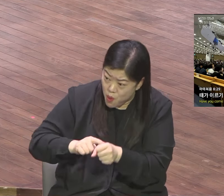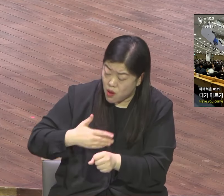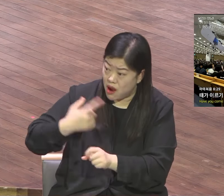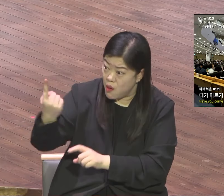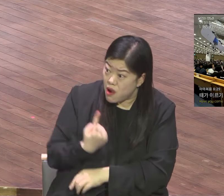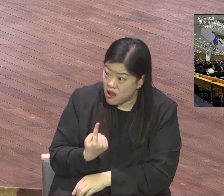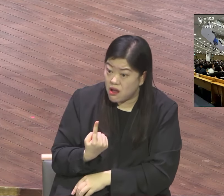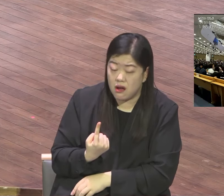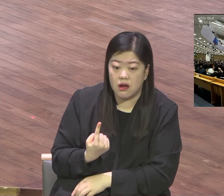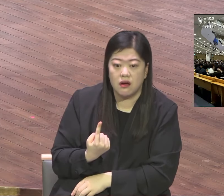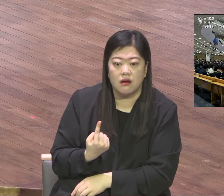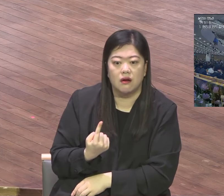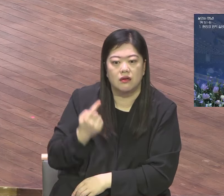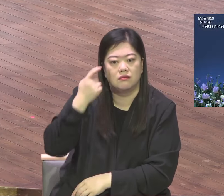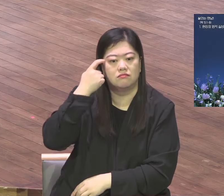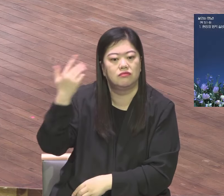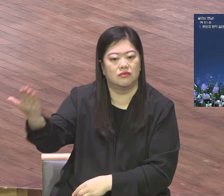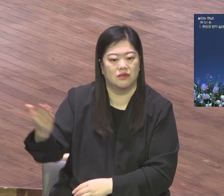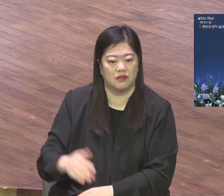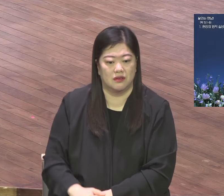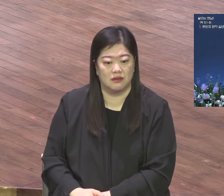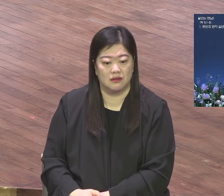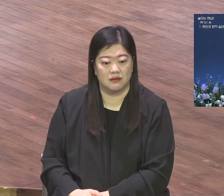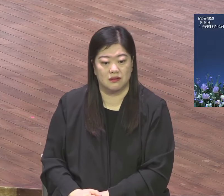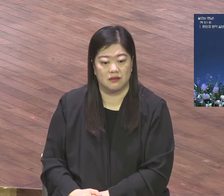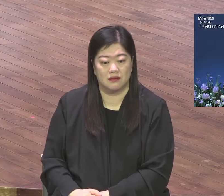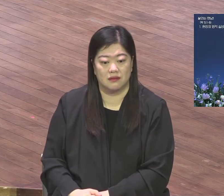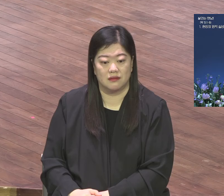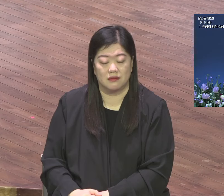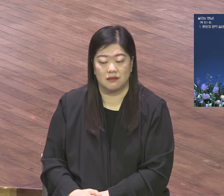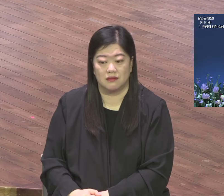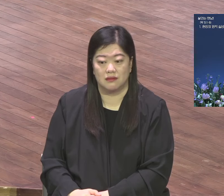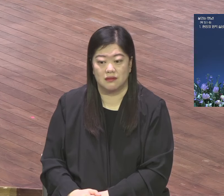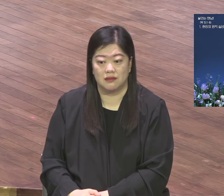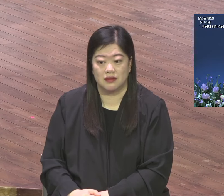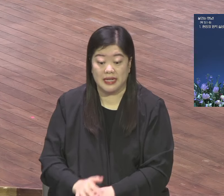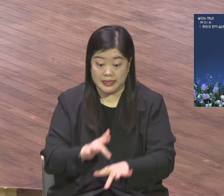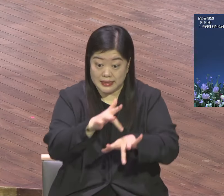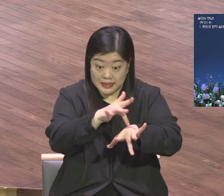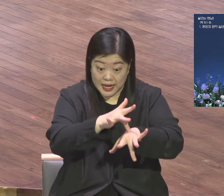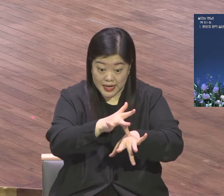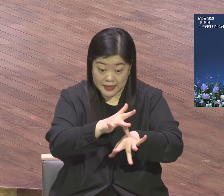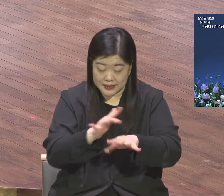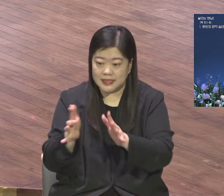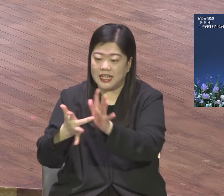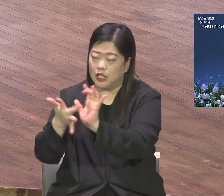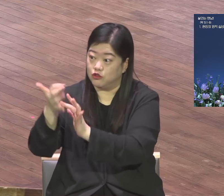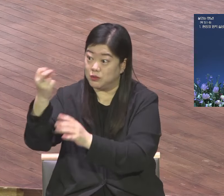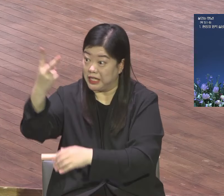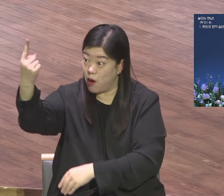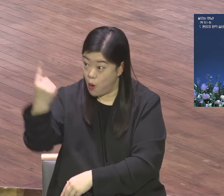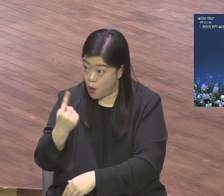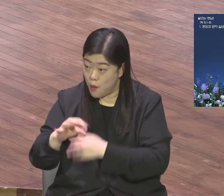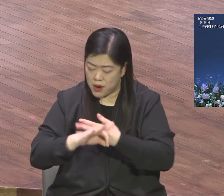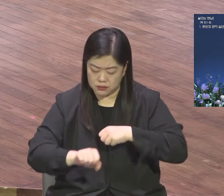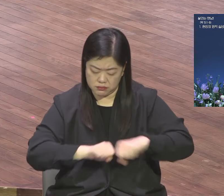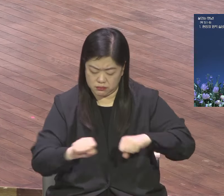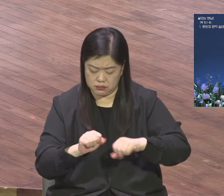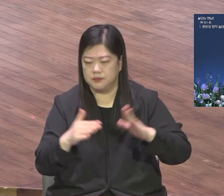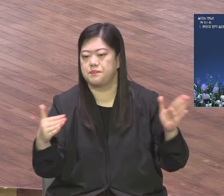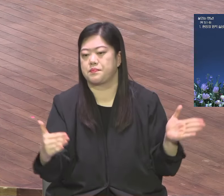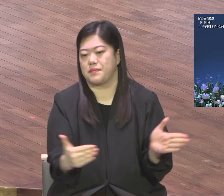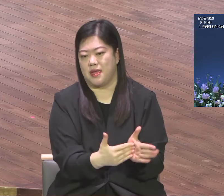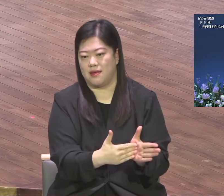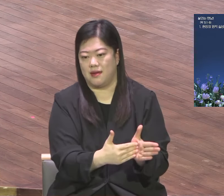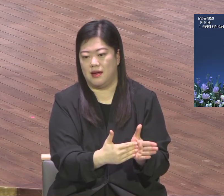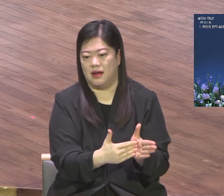하더니 자, 이들의 활동 기한은 예수님이 다시 오실 때까지입니다. 예수님 재림할 때까지만